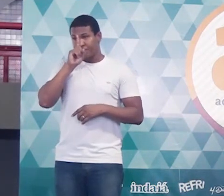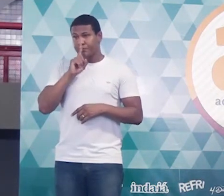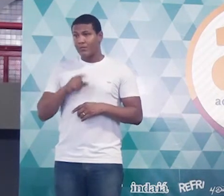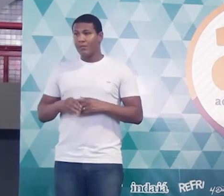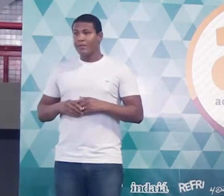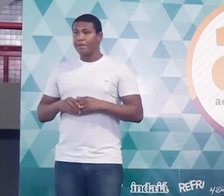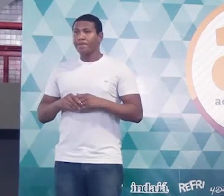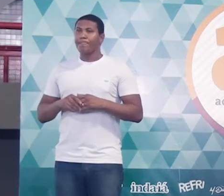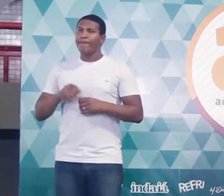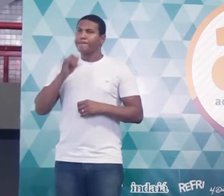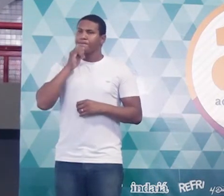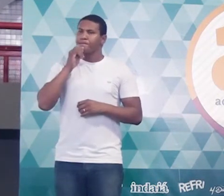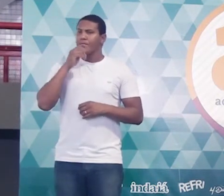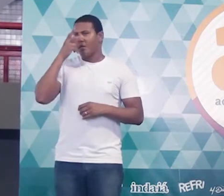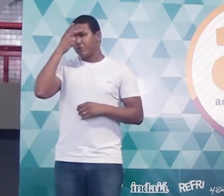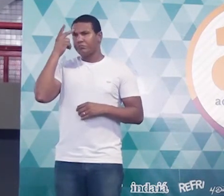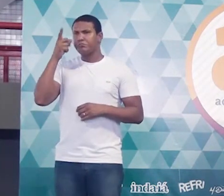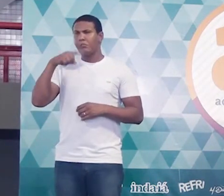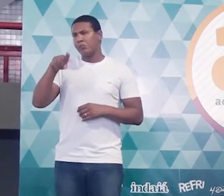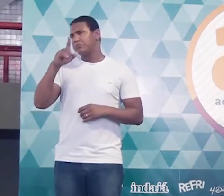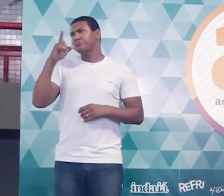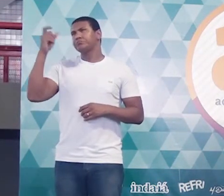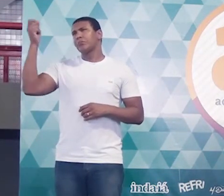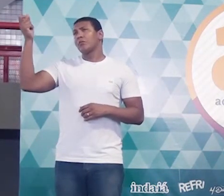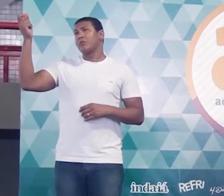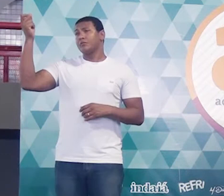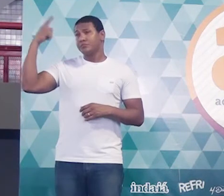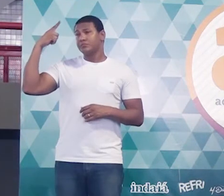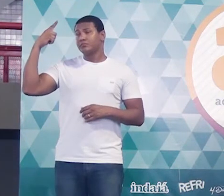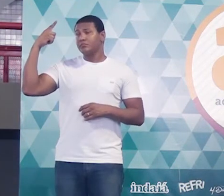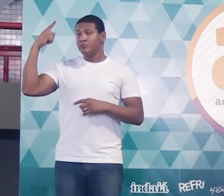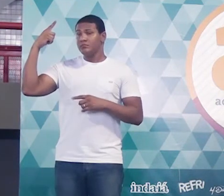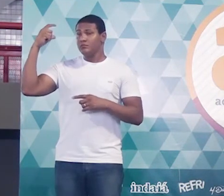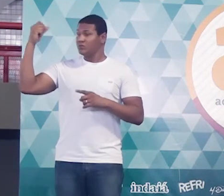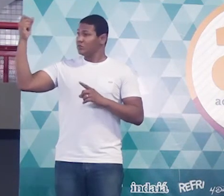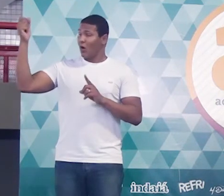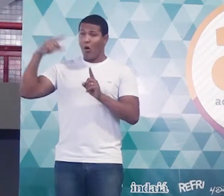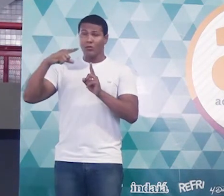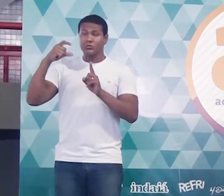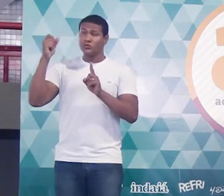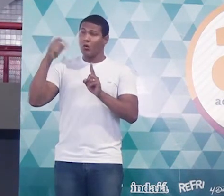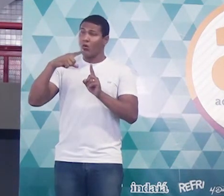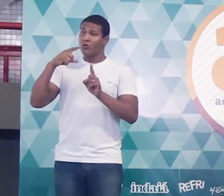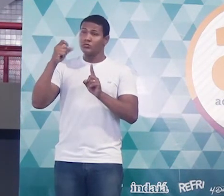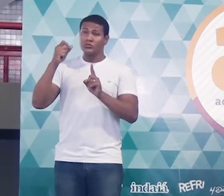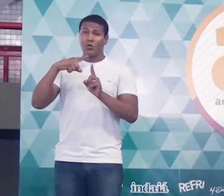que se expõe ao Sol tem maior propensão a sofrer